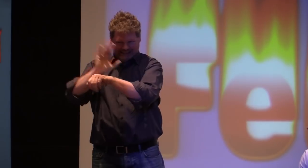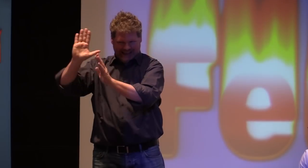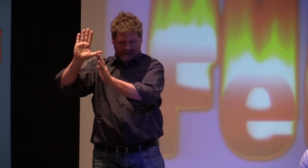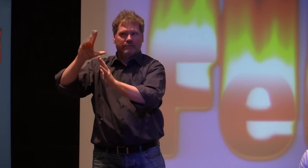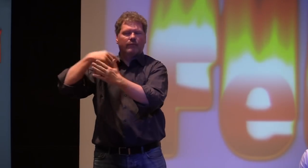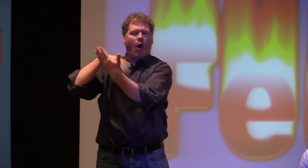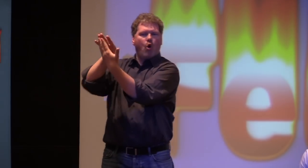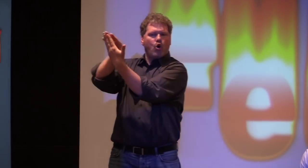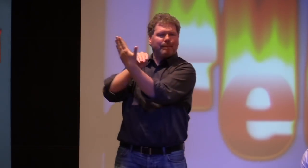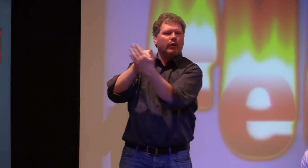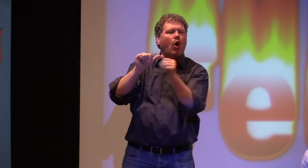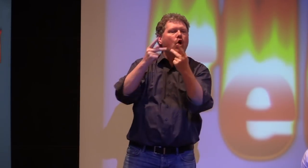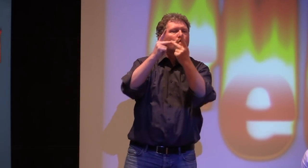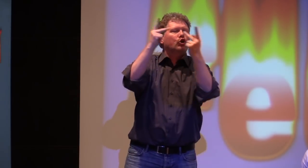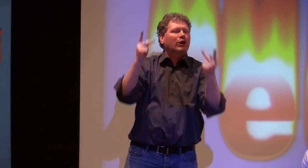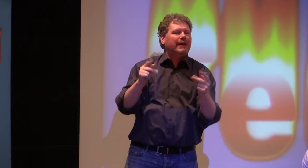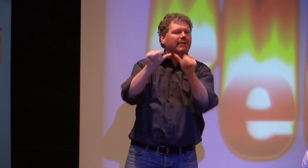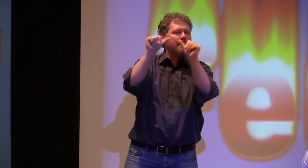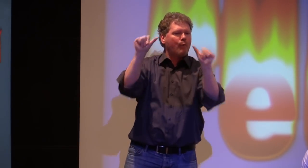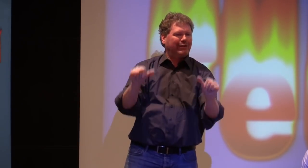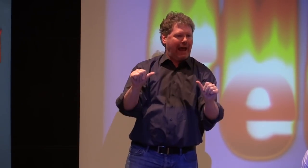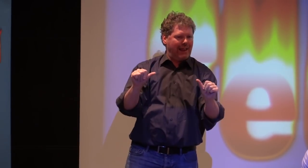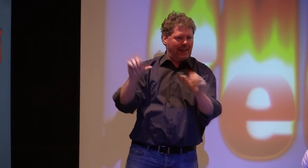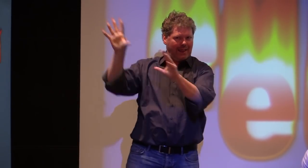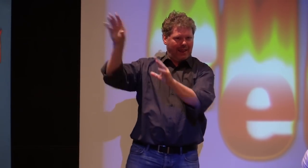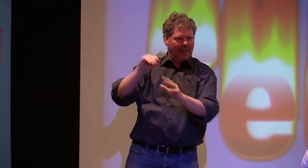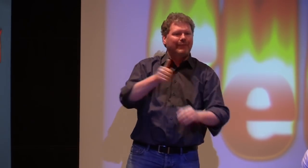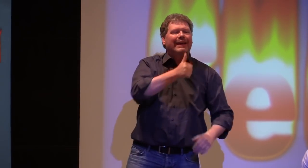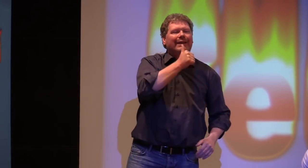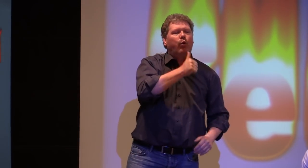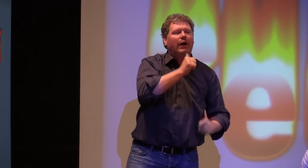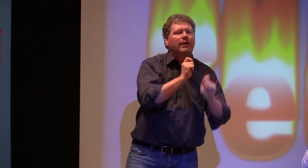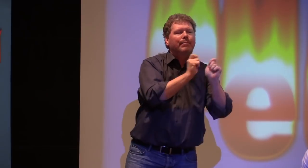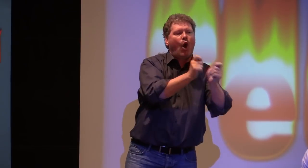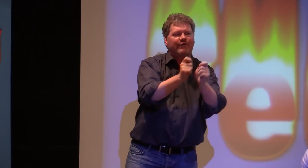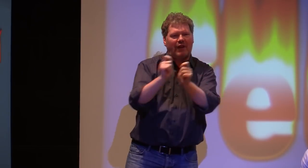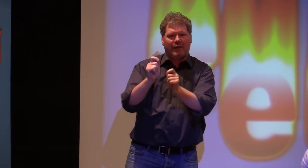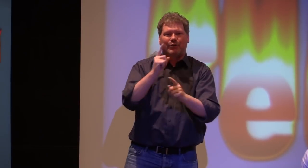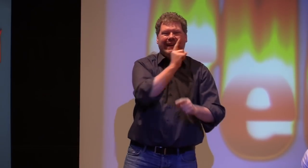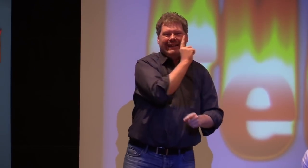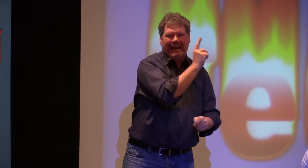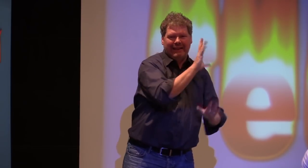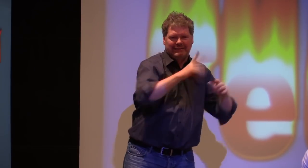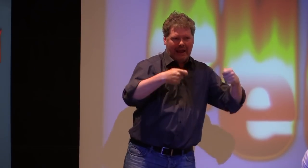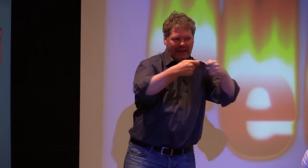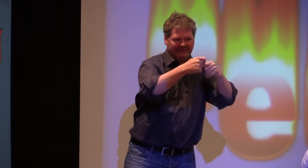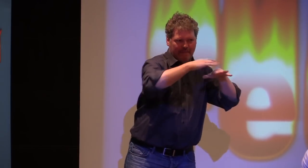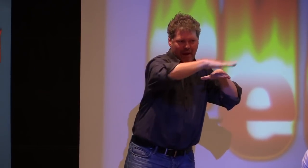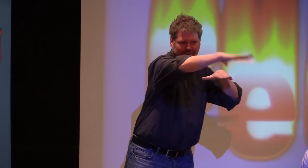und zu der Zeit von Gerlinde Gerkens gab es immer verschiedenste Beauftragte und ich habe dieses Modell